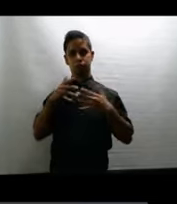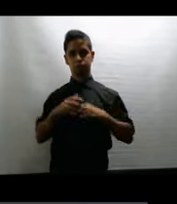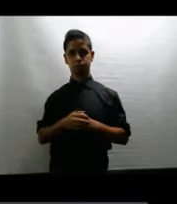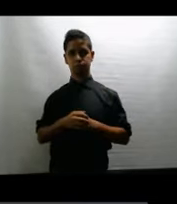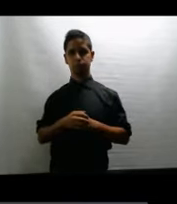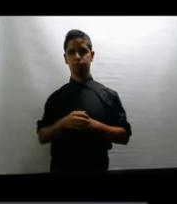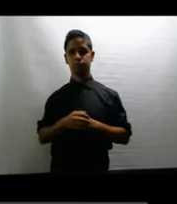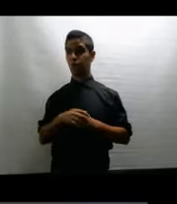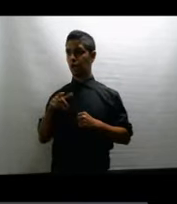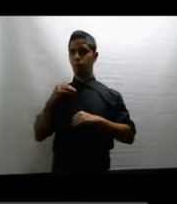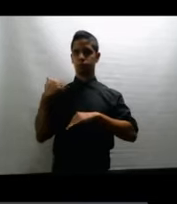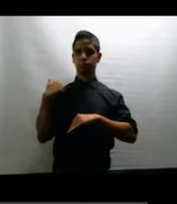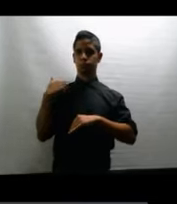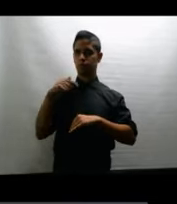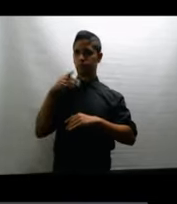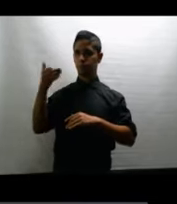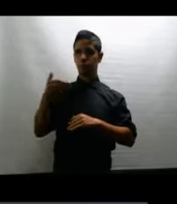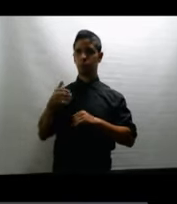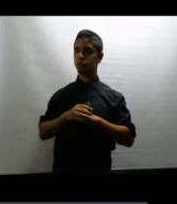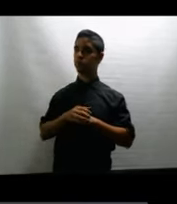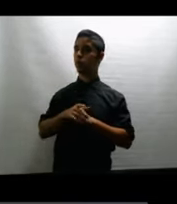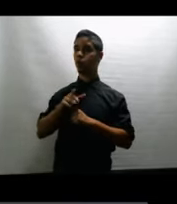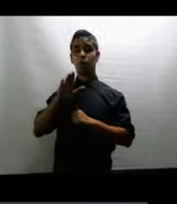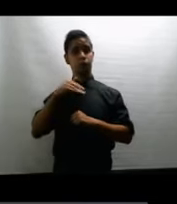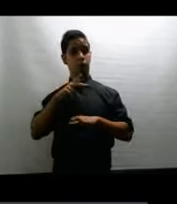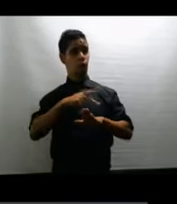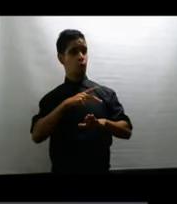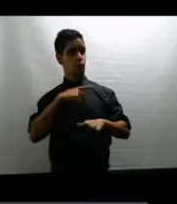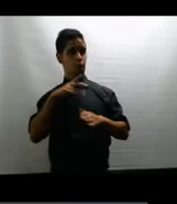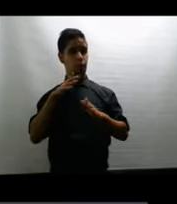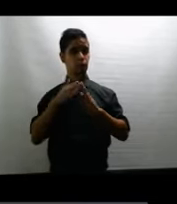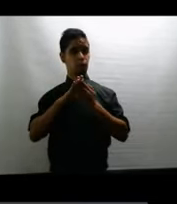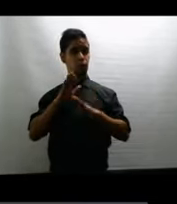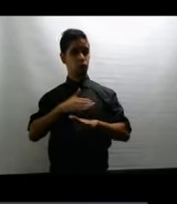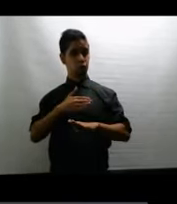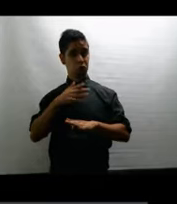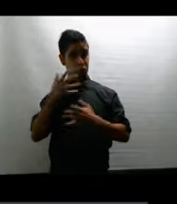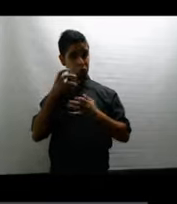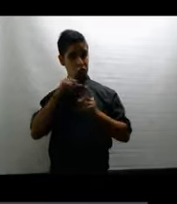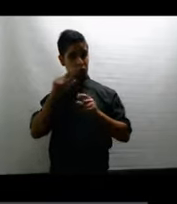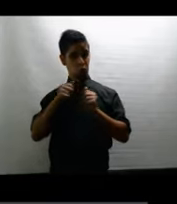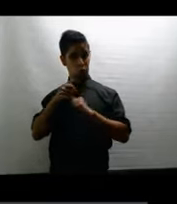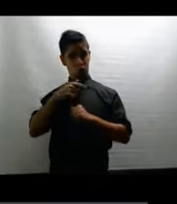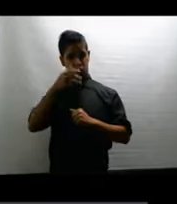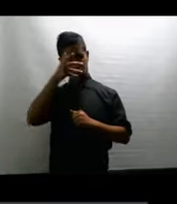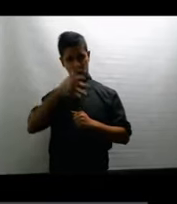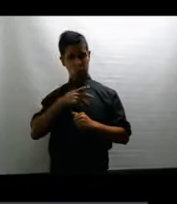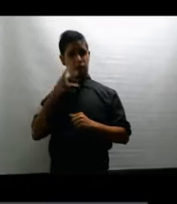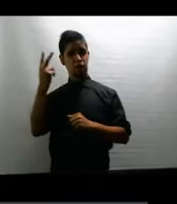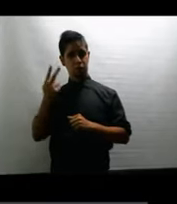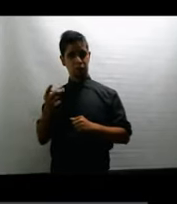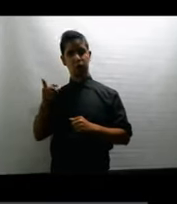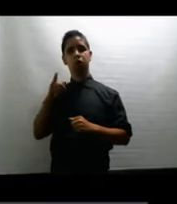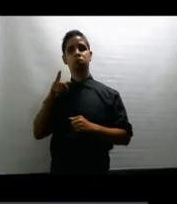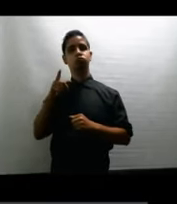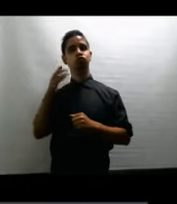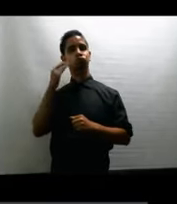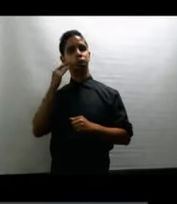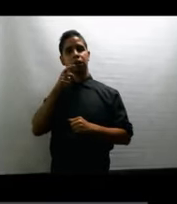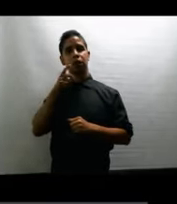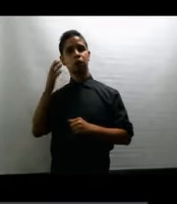Me invita, me dice, mira, no sé qué, que van a musicalizar unos poemas y no sé qué con este señor venezolano que conoce Rosalina Perales y vamos a hacer